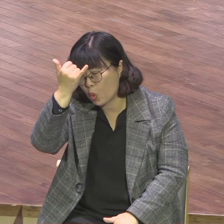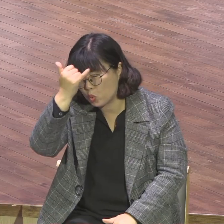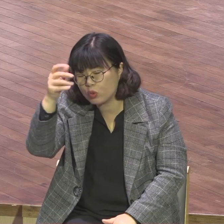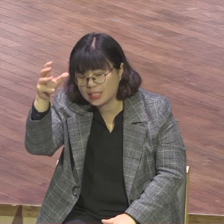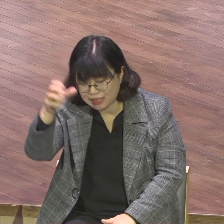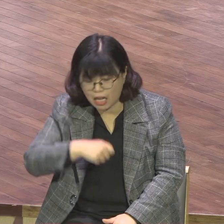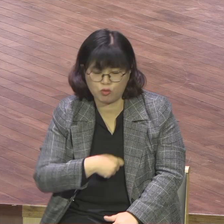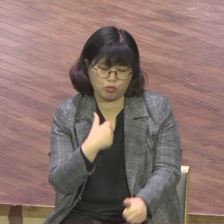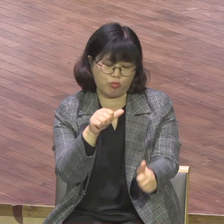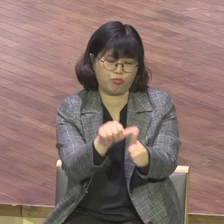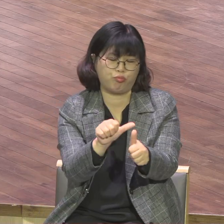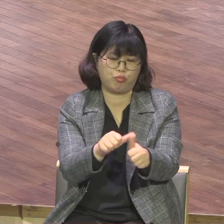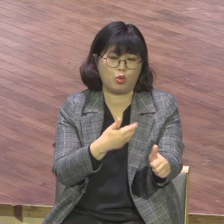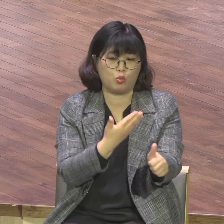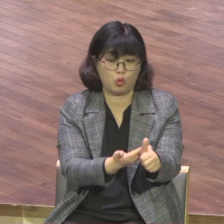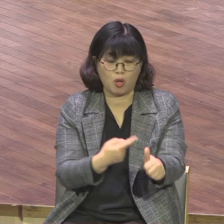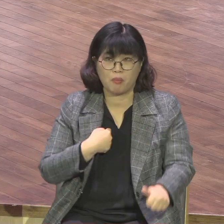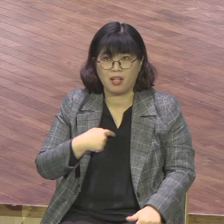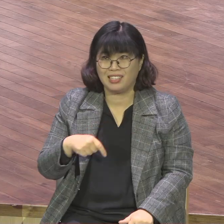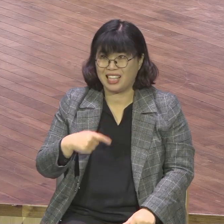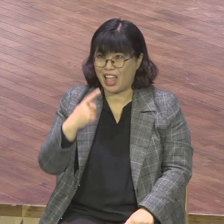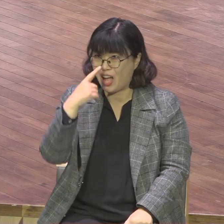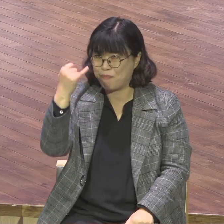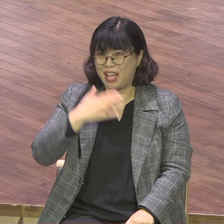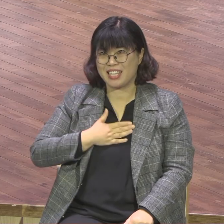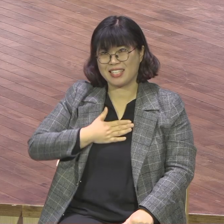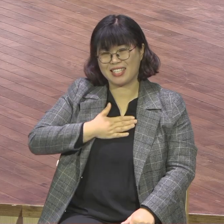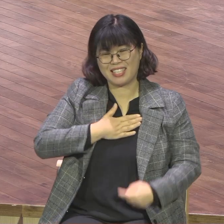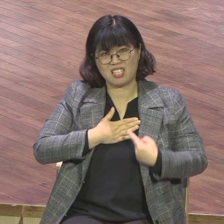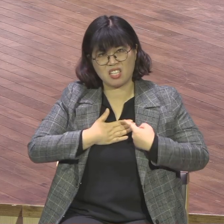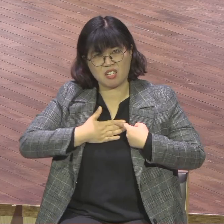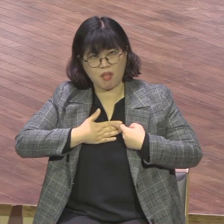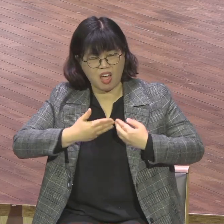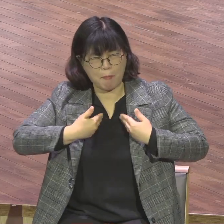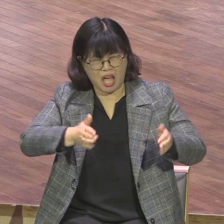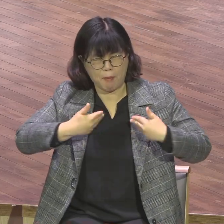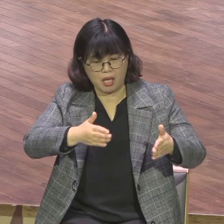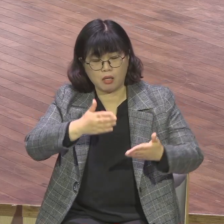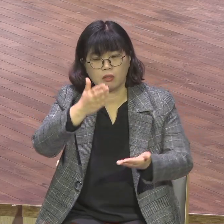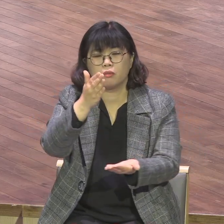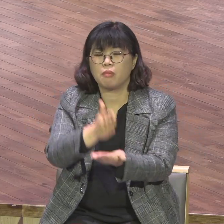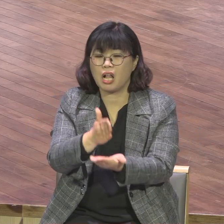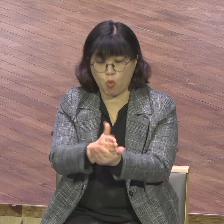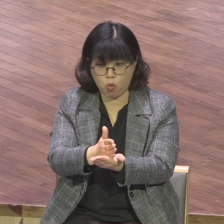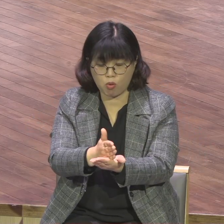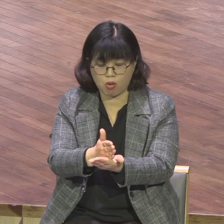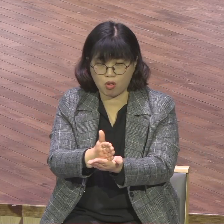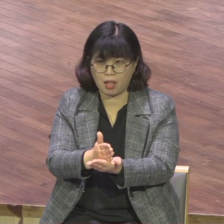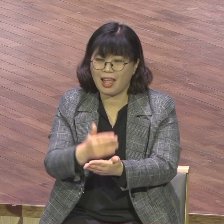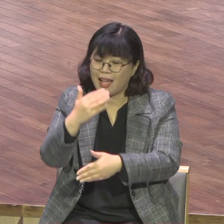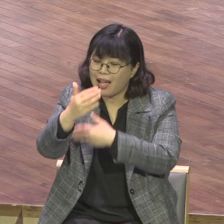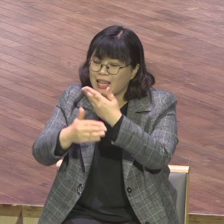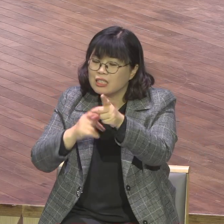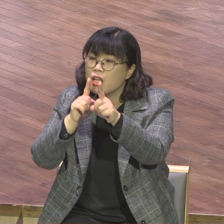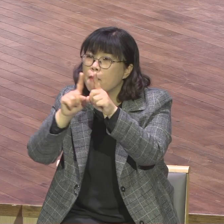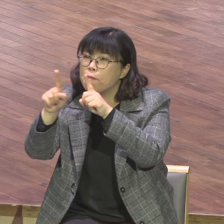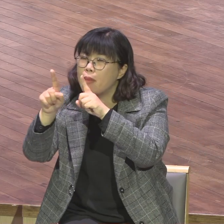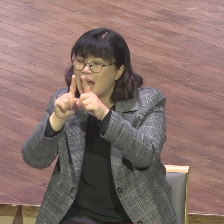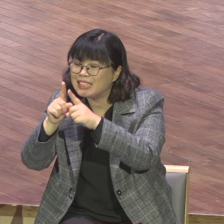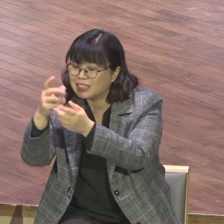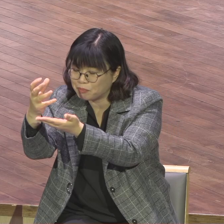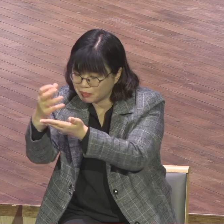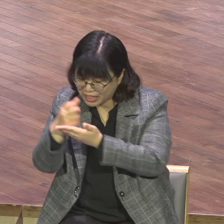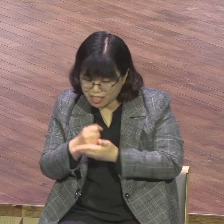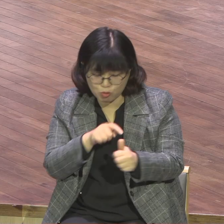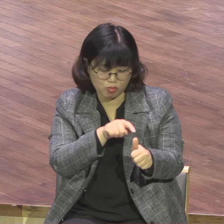네 말로 하지 말고 네 감정, 네 기분, 네 기준과 하지 말고 주의 교훈과 양육 훈계로 특별히